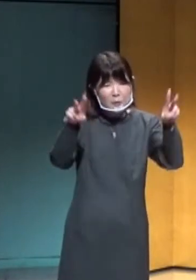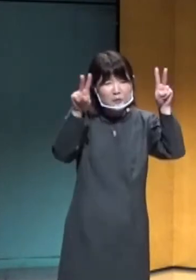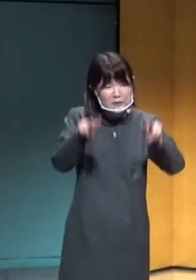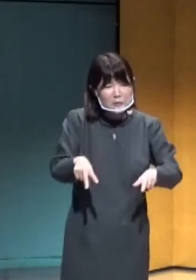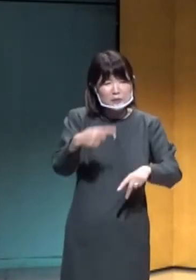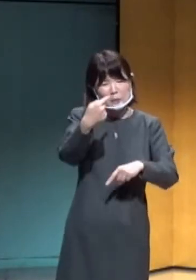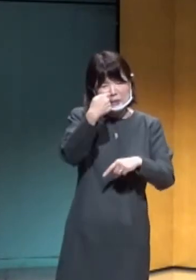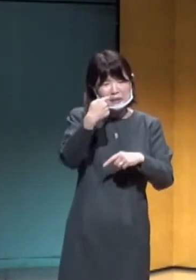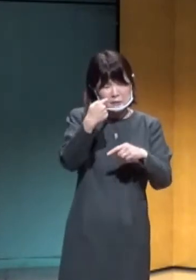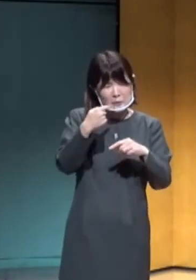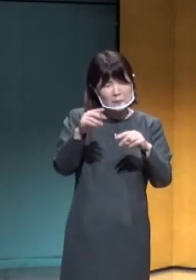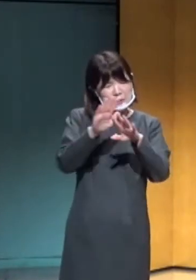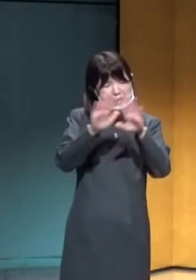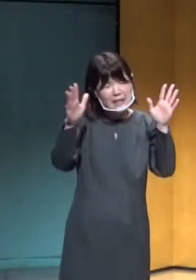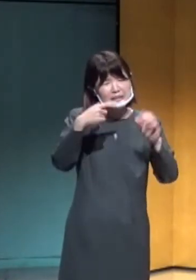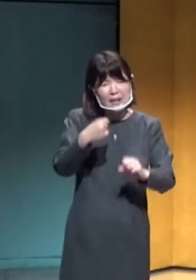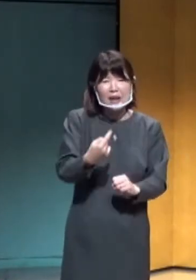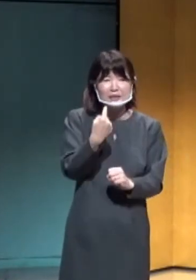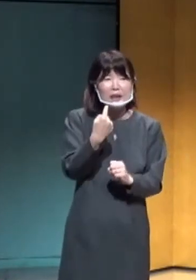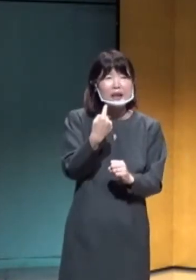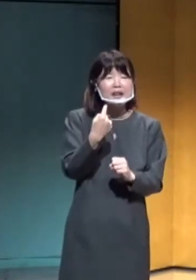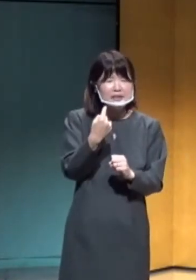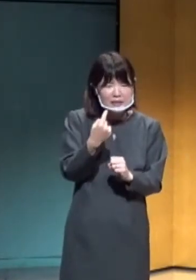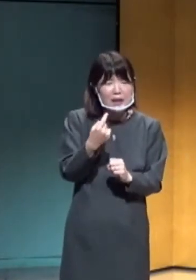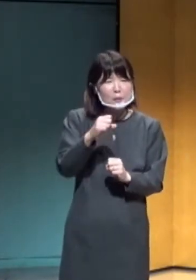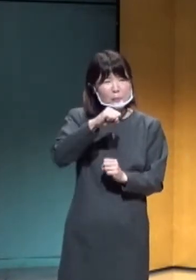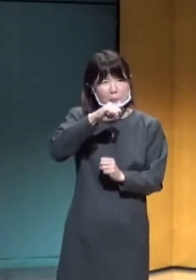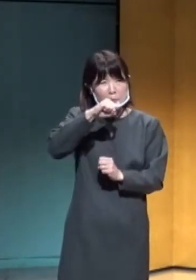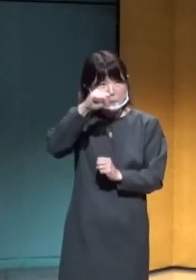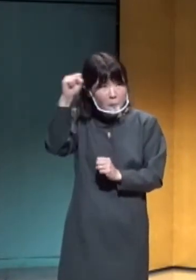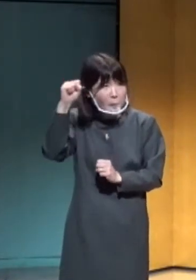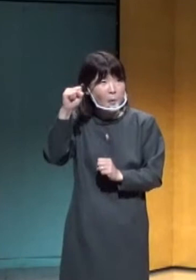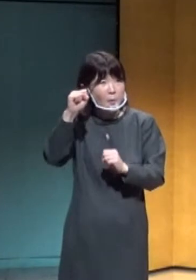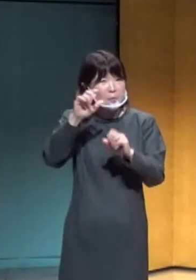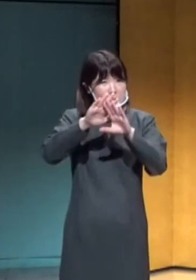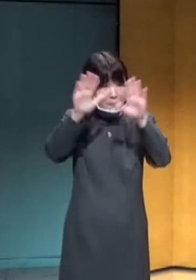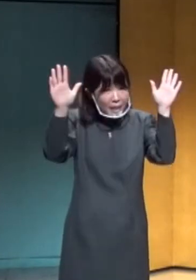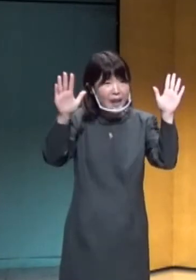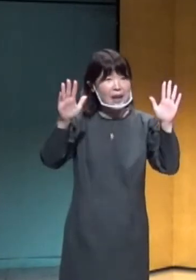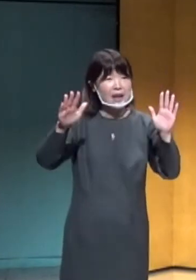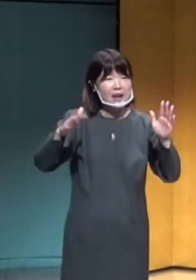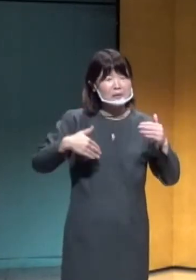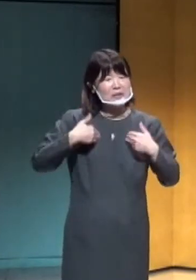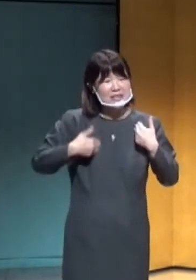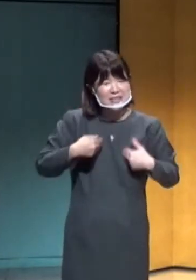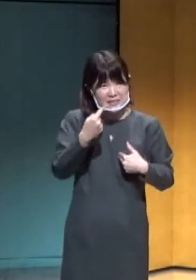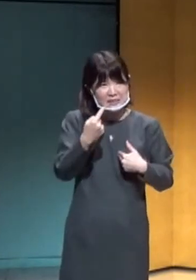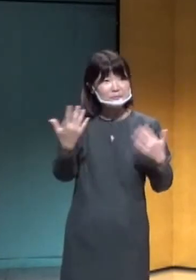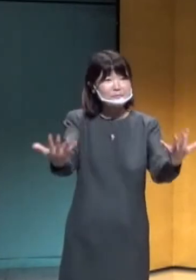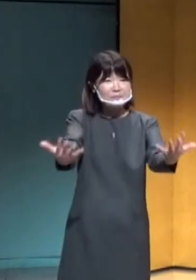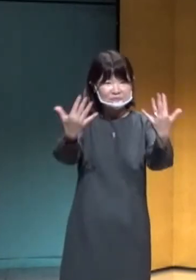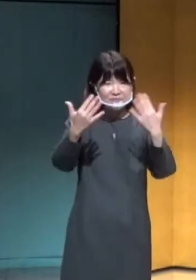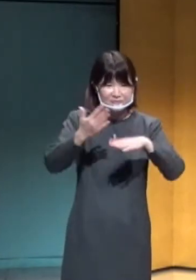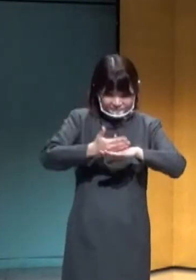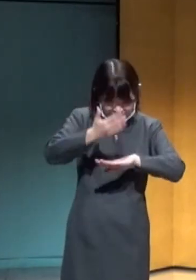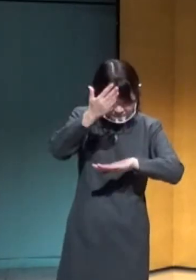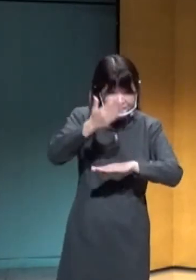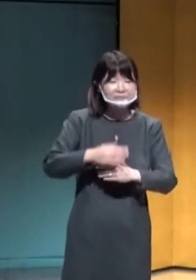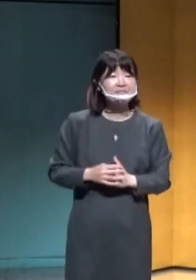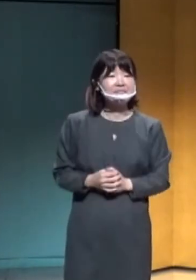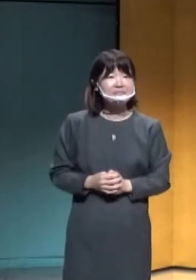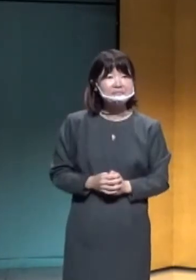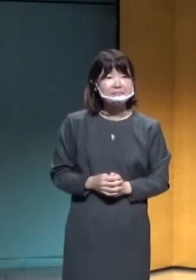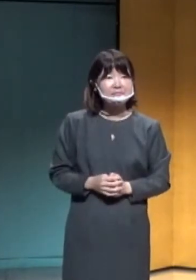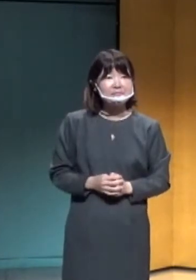うして開催ができましたことは大変嬉しく思っております。ご参加の皆様、本当にありがとうございます。そして